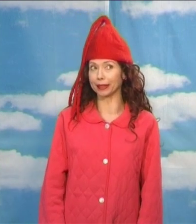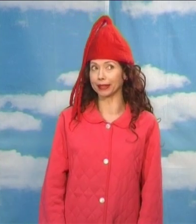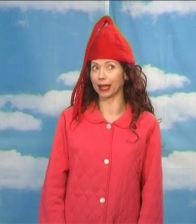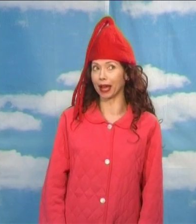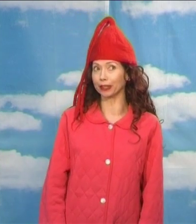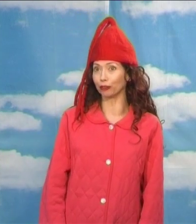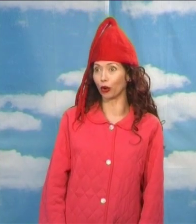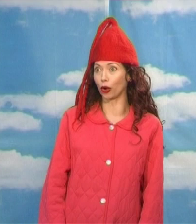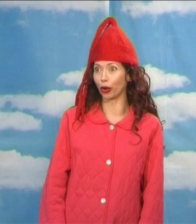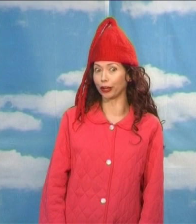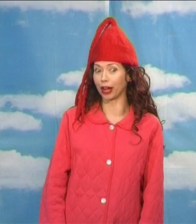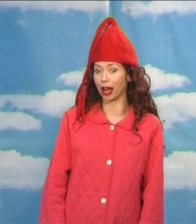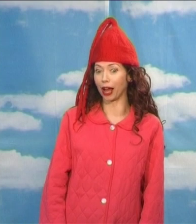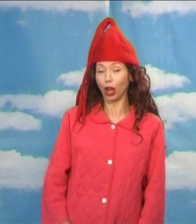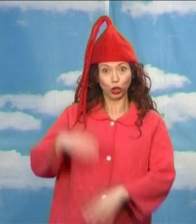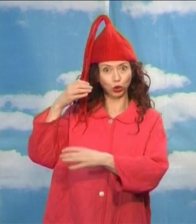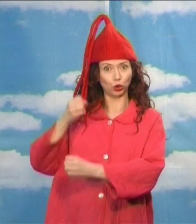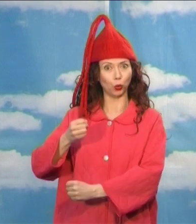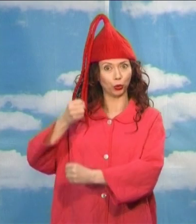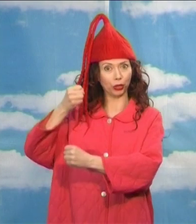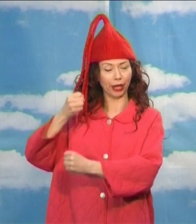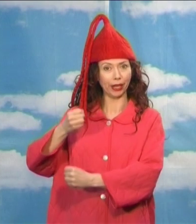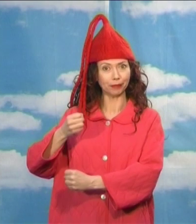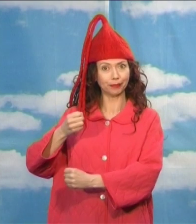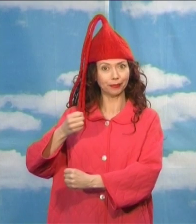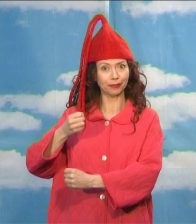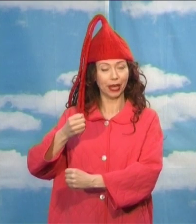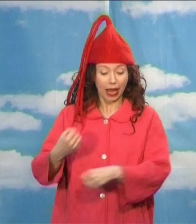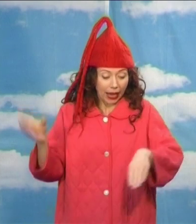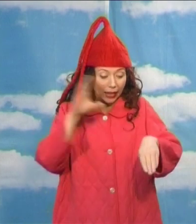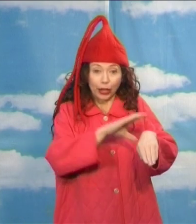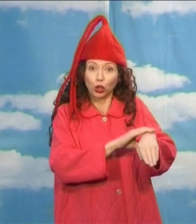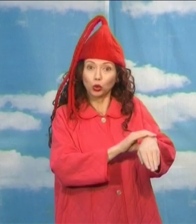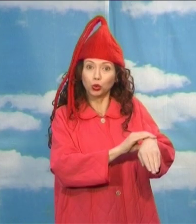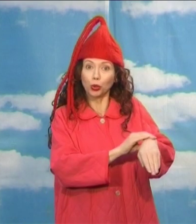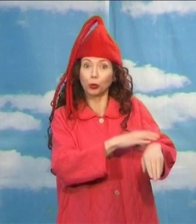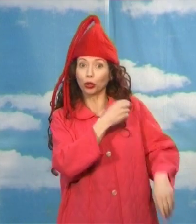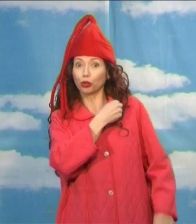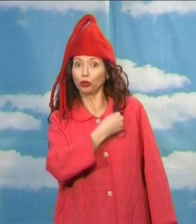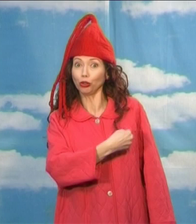Man kan vara sotare eller